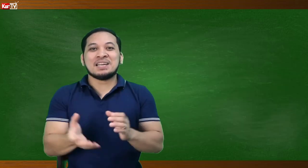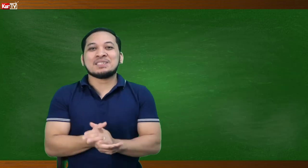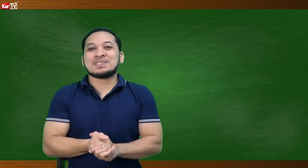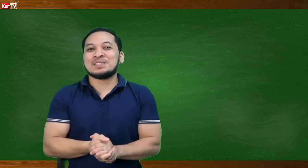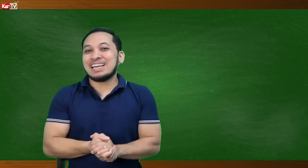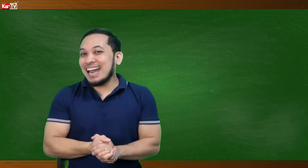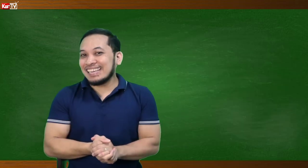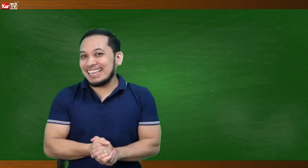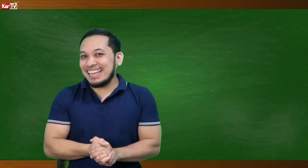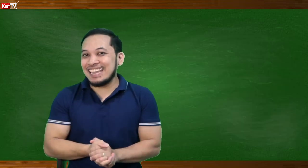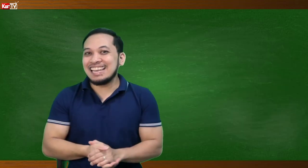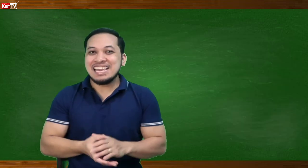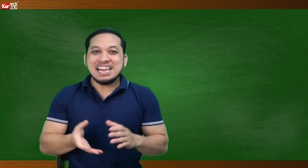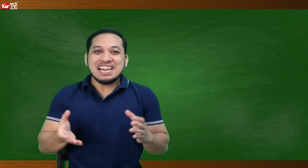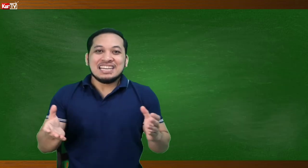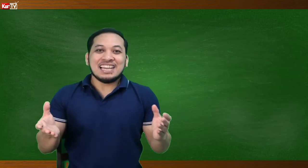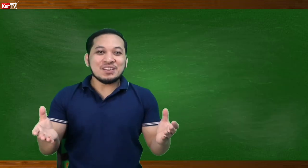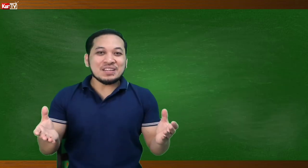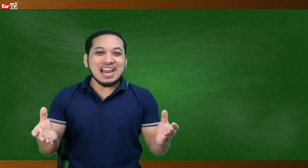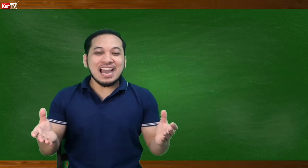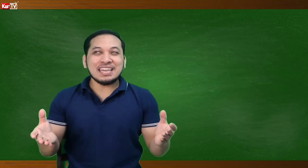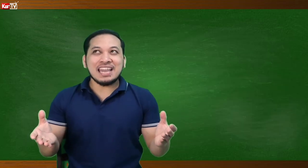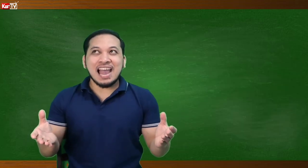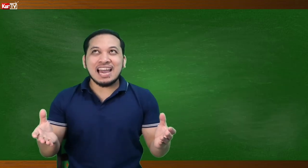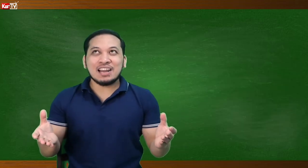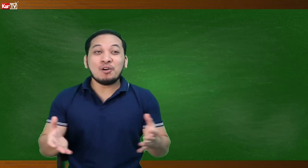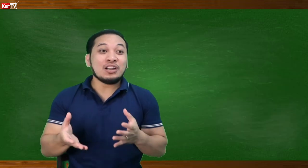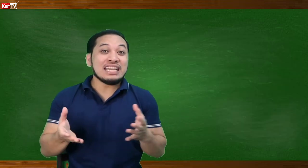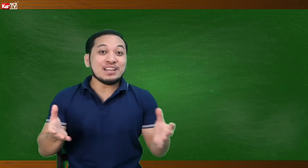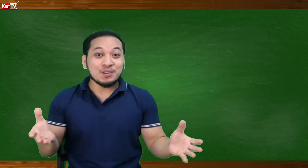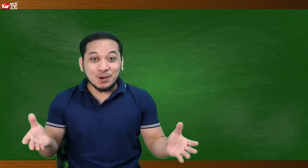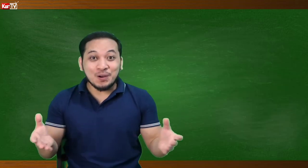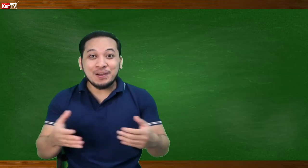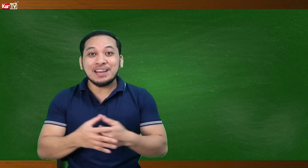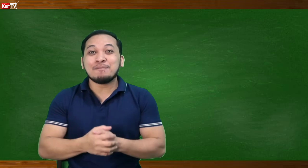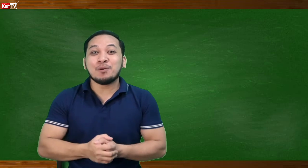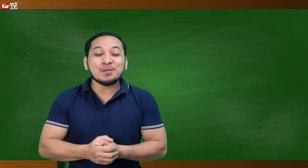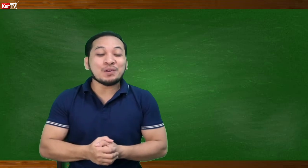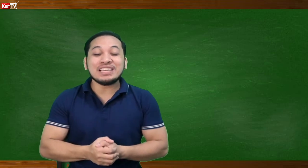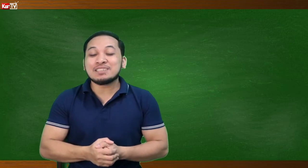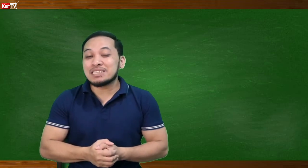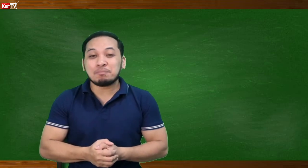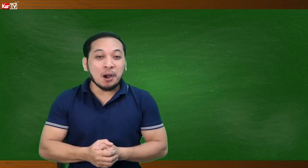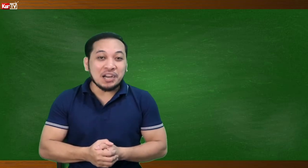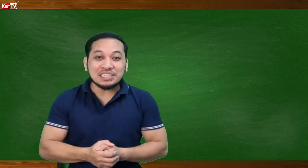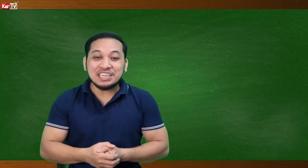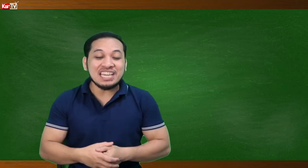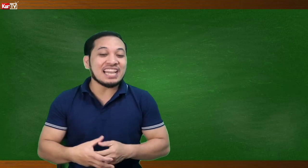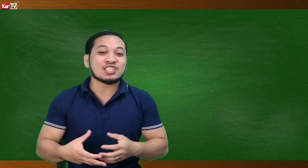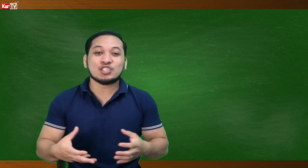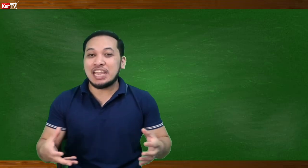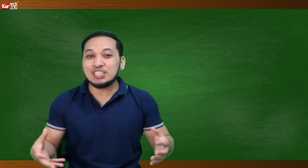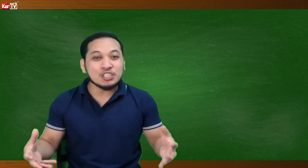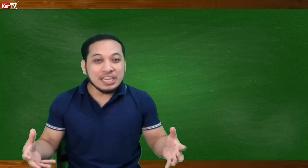Ayan. So, dahil ngayon nga ay araw or linggo ng puro Christmas party, exchange